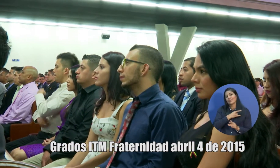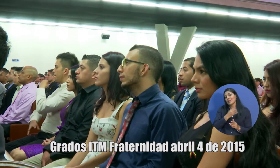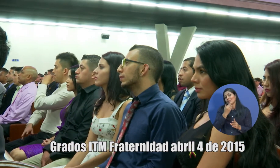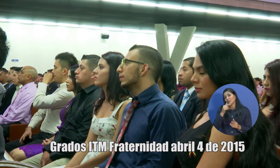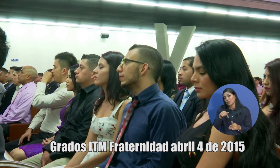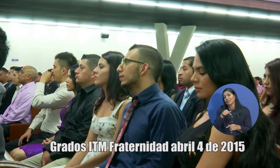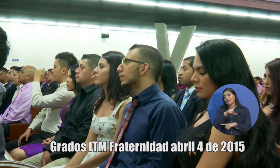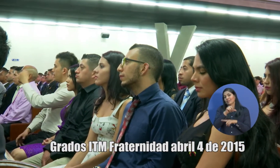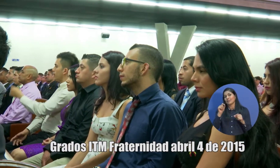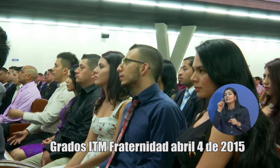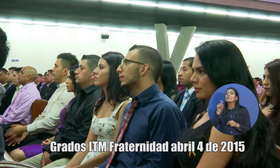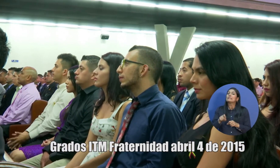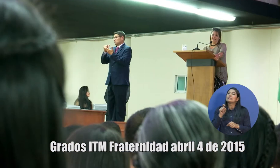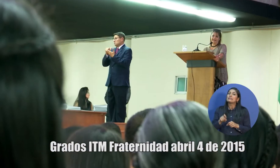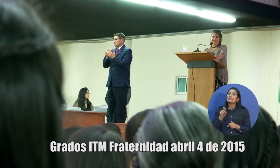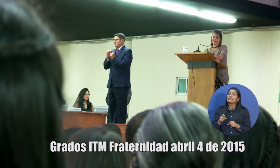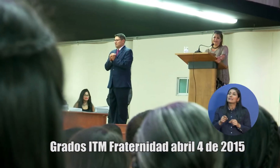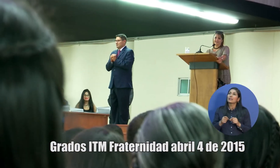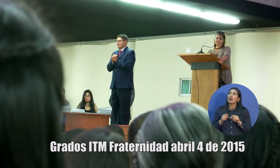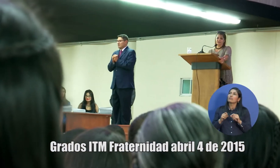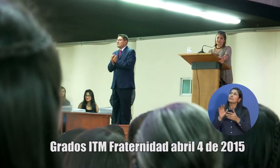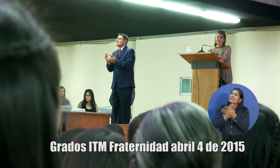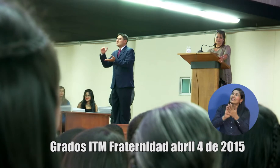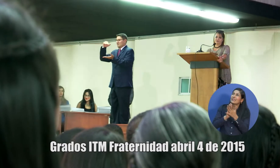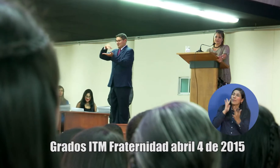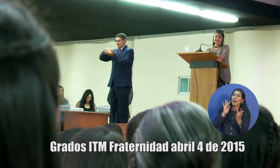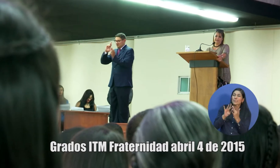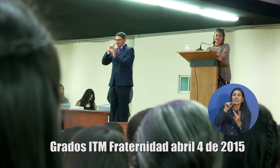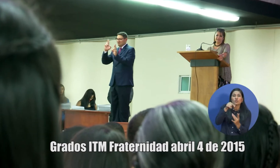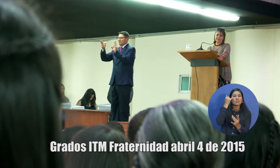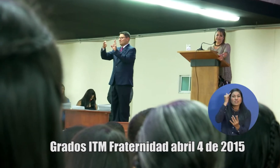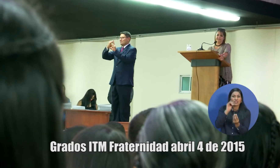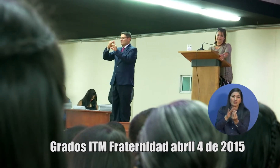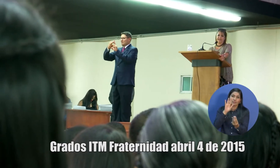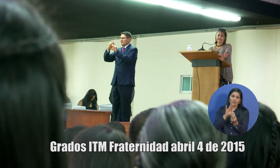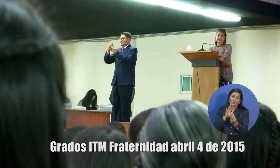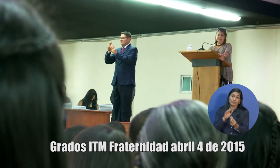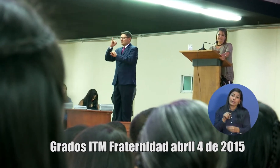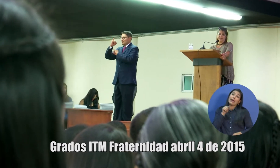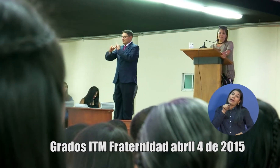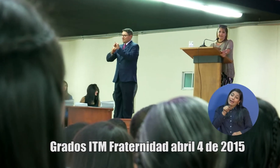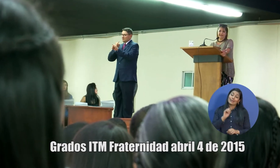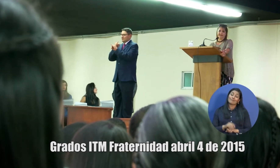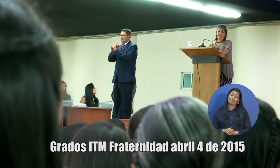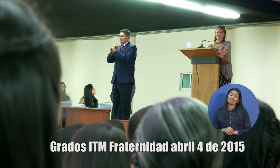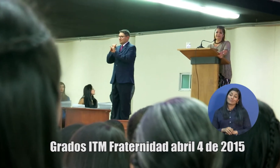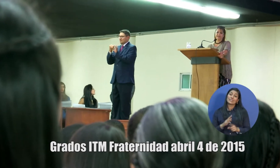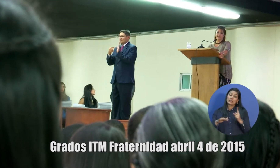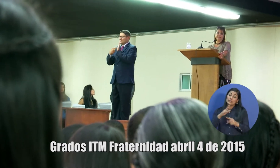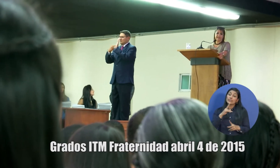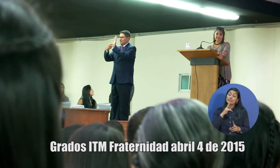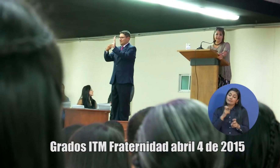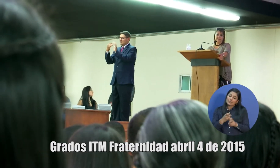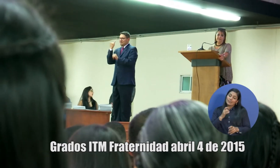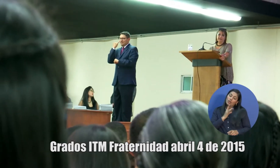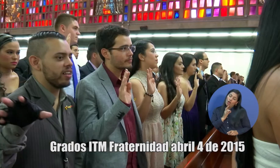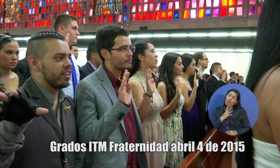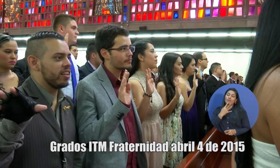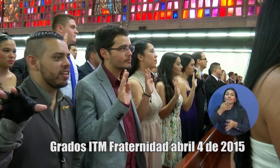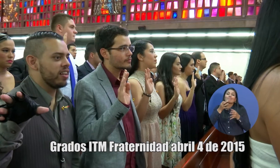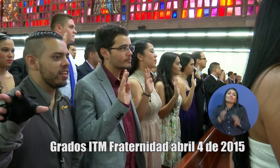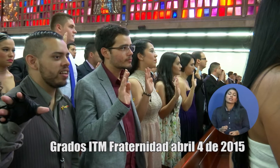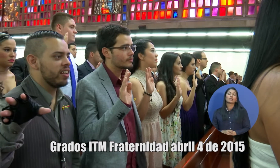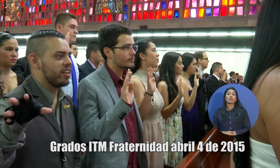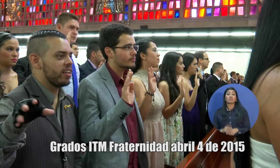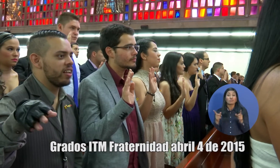sea necesario crear nuevas señas para describir estas ideas. Detrás de este fenómeno hay una dolorosa realidad. La mayor parte